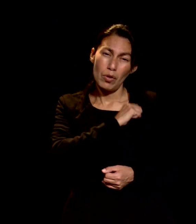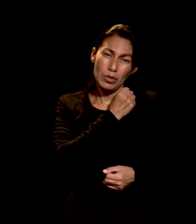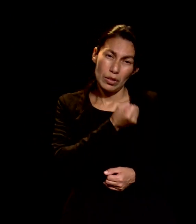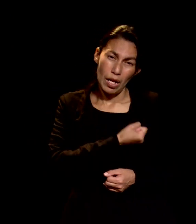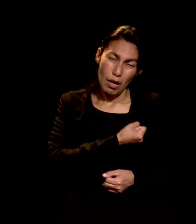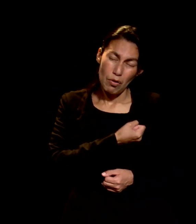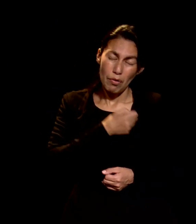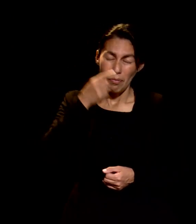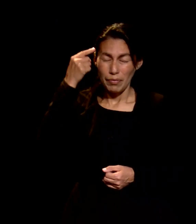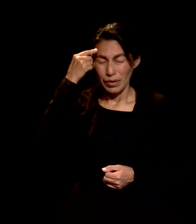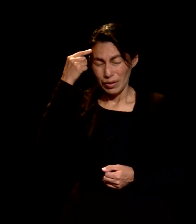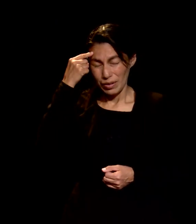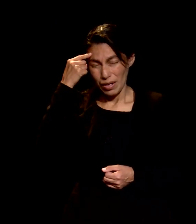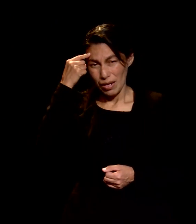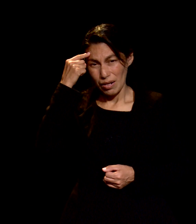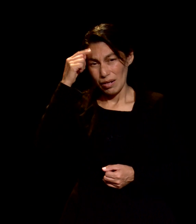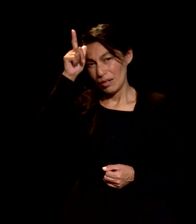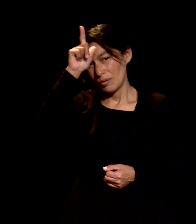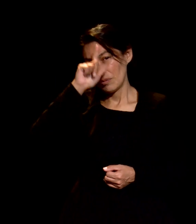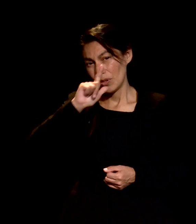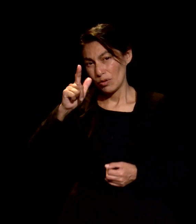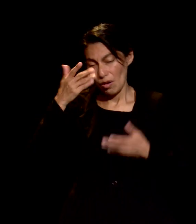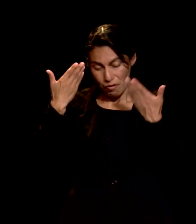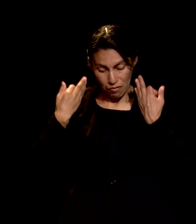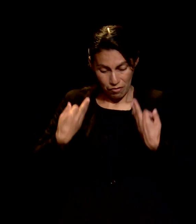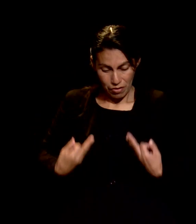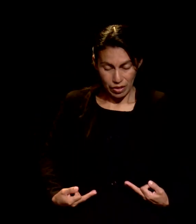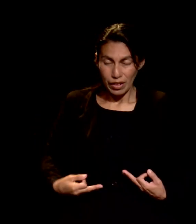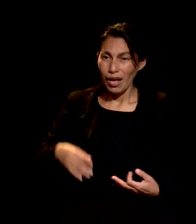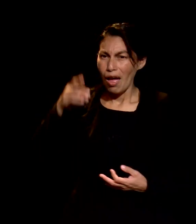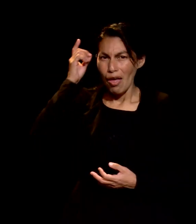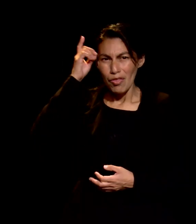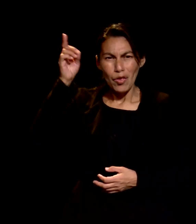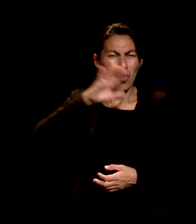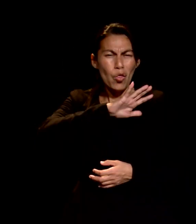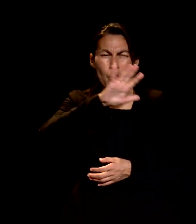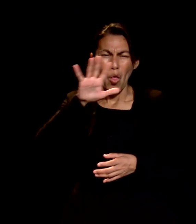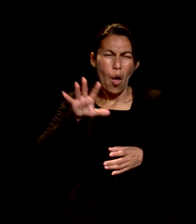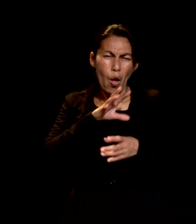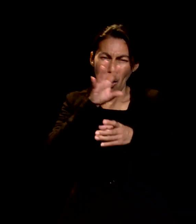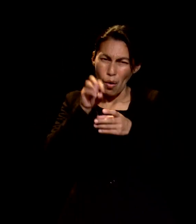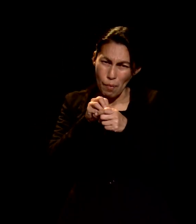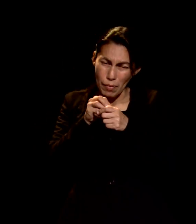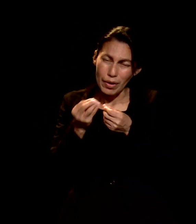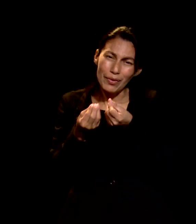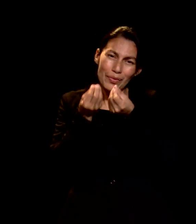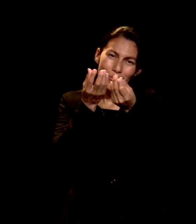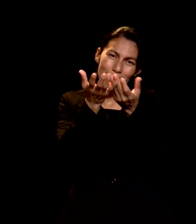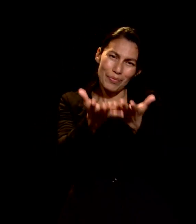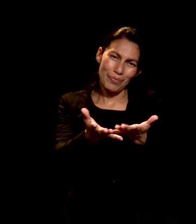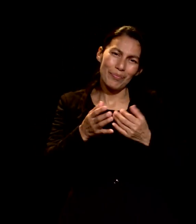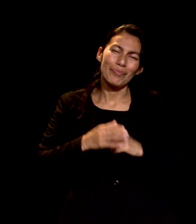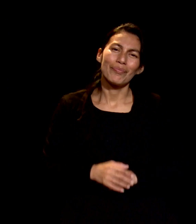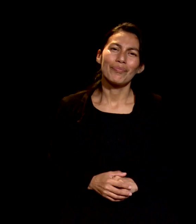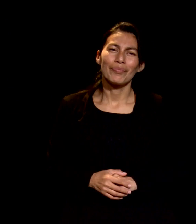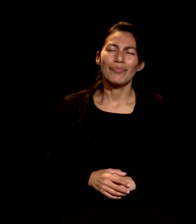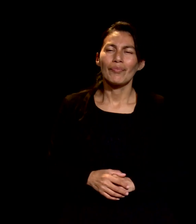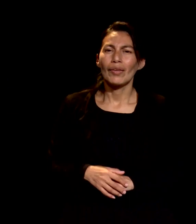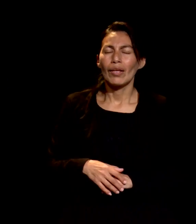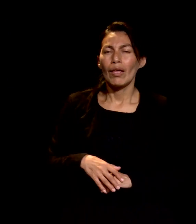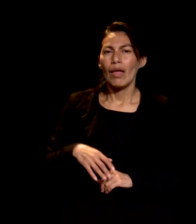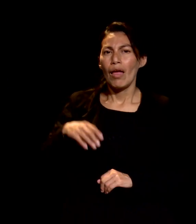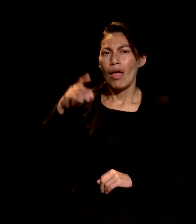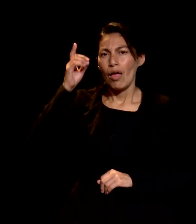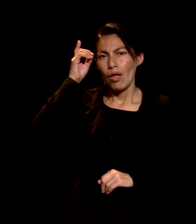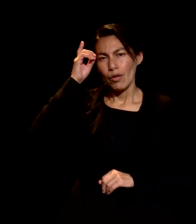salud Espiritual Y emocional Y física Con plenitud Lo da Dios La salud Malena Pido